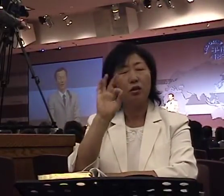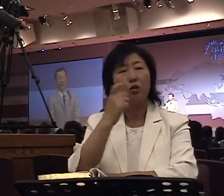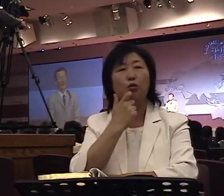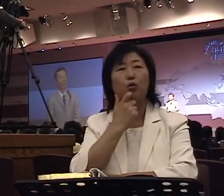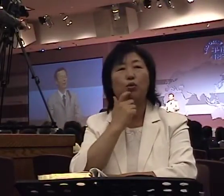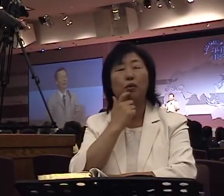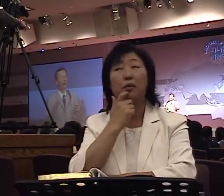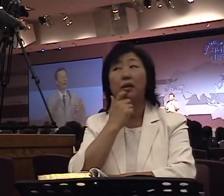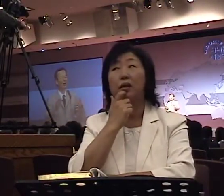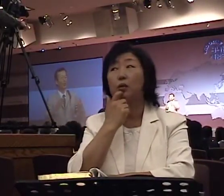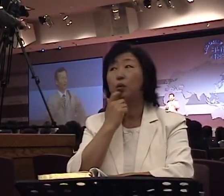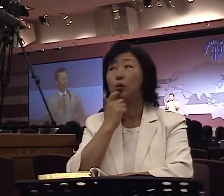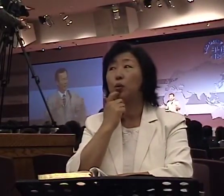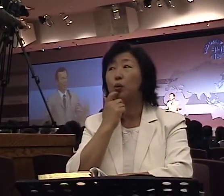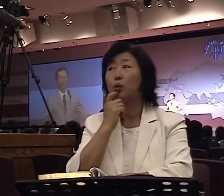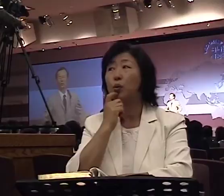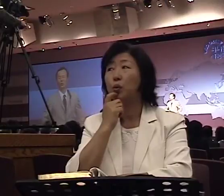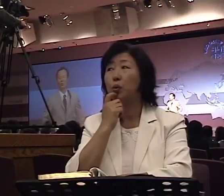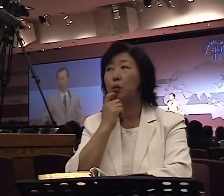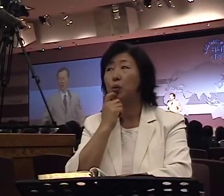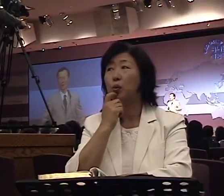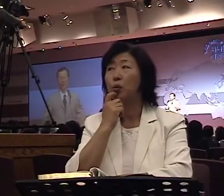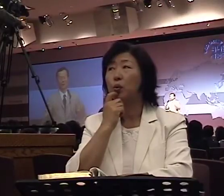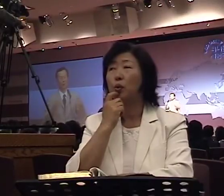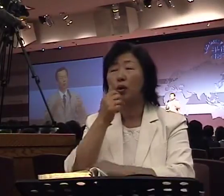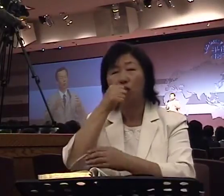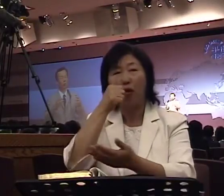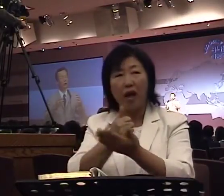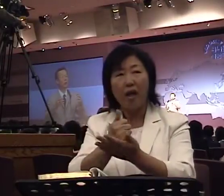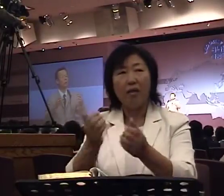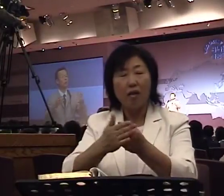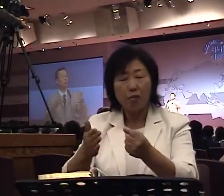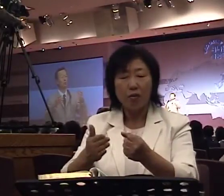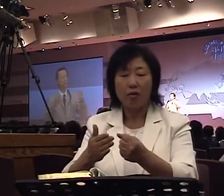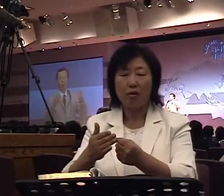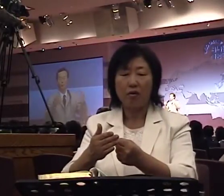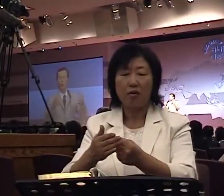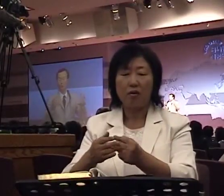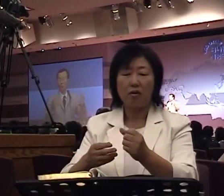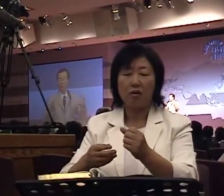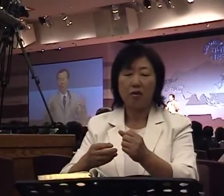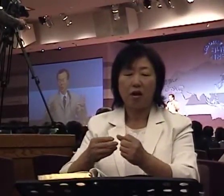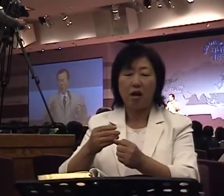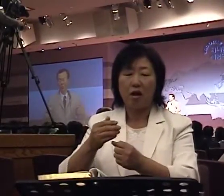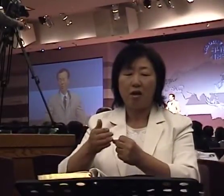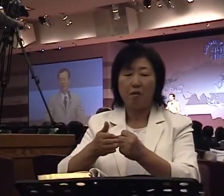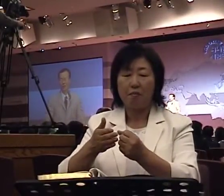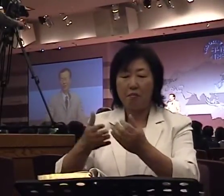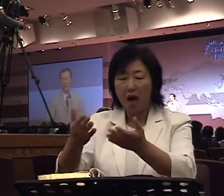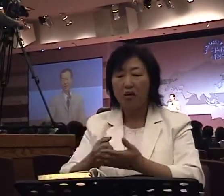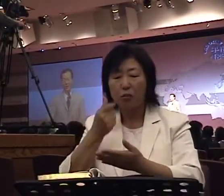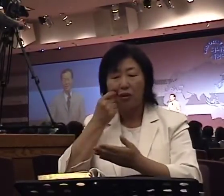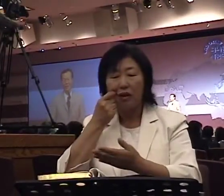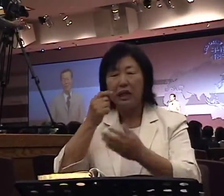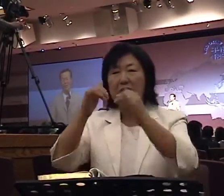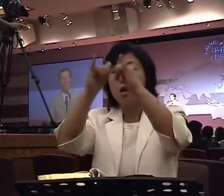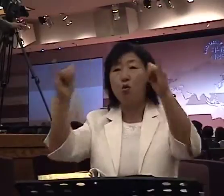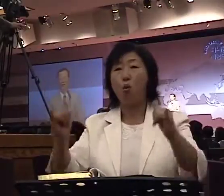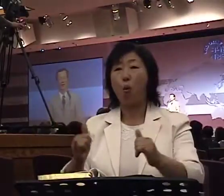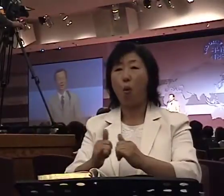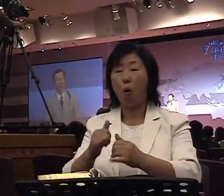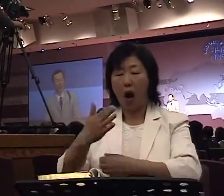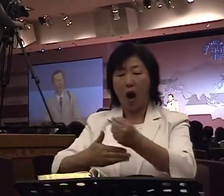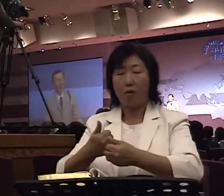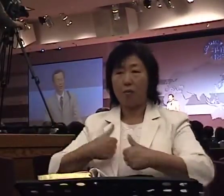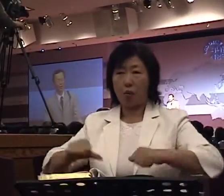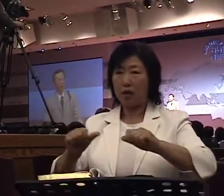죄로 인해 하나님과 교제가 끊어지고 죄로 인해 하나님의 축복을 받을 수 없었던 인류들을 하나님께서는